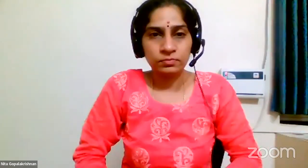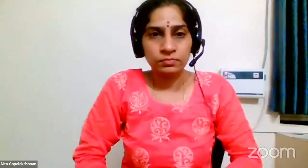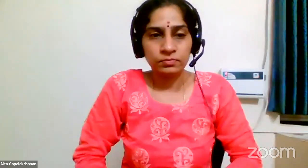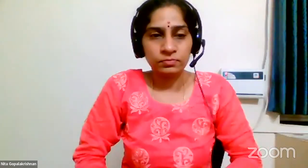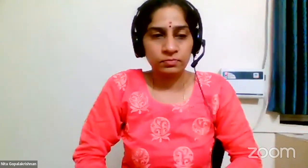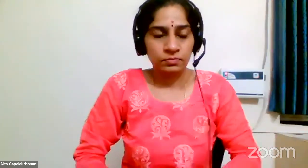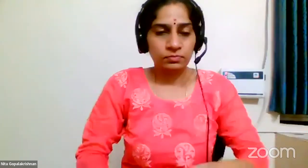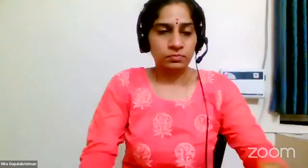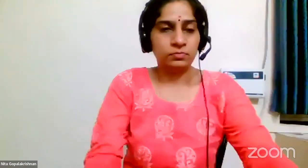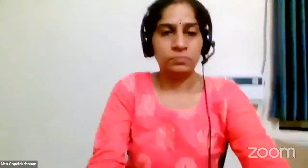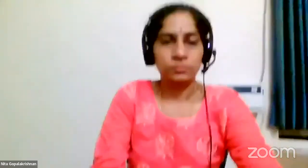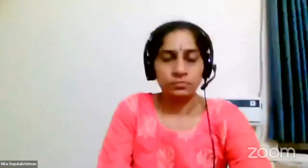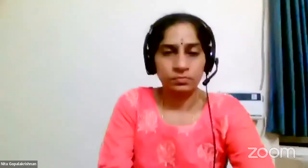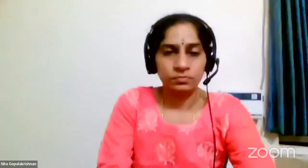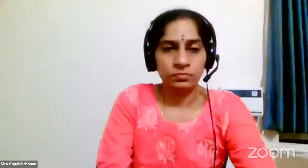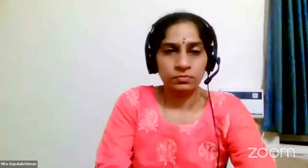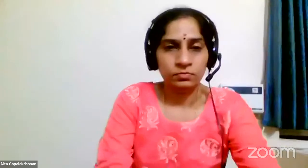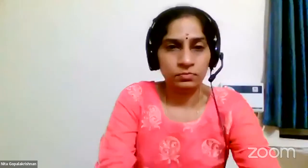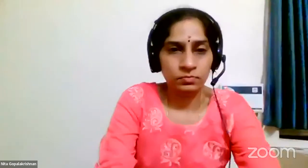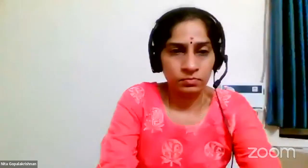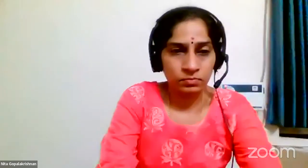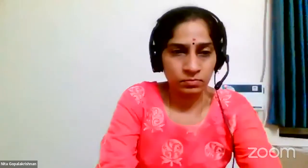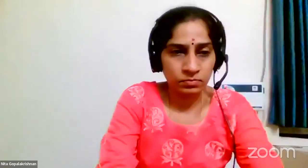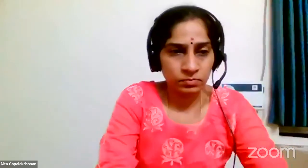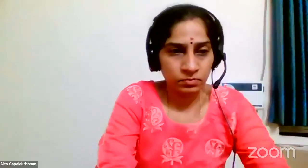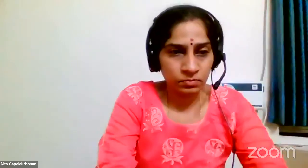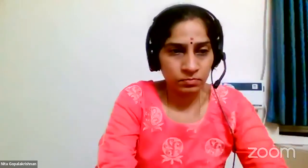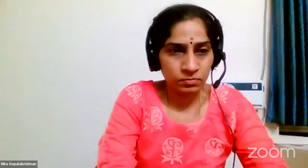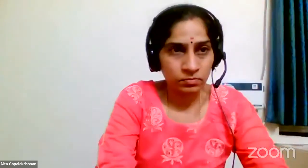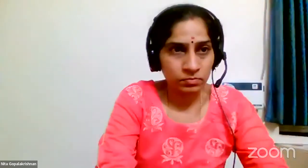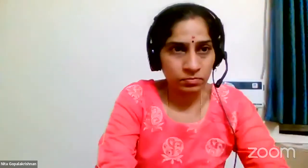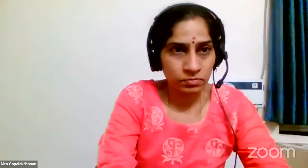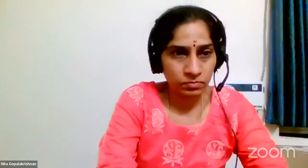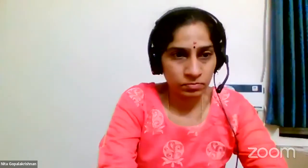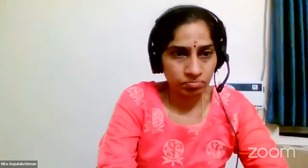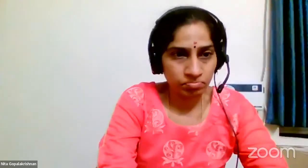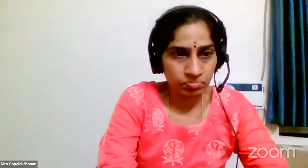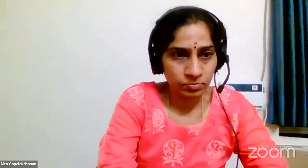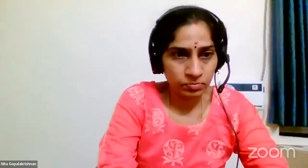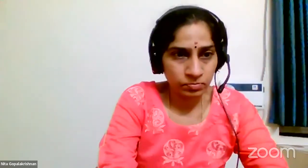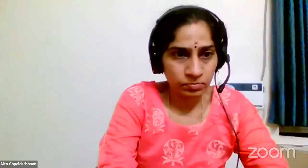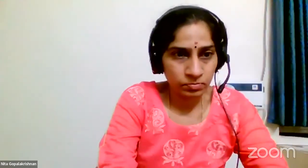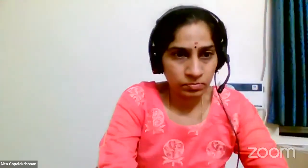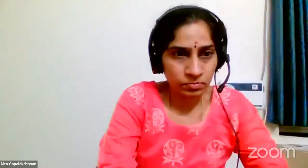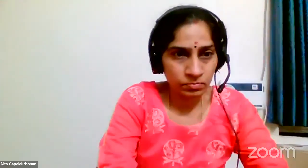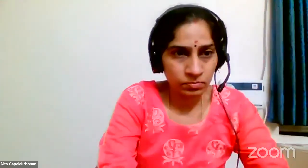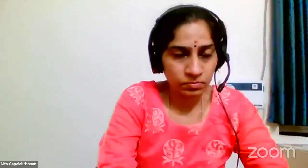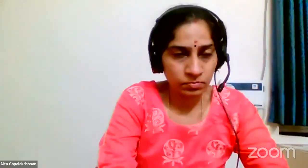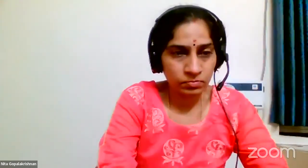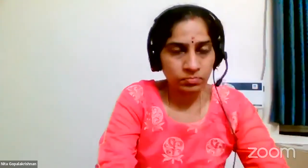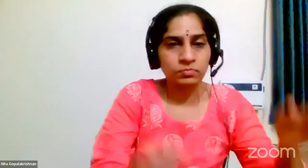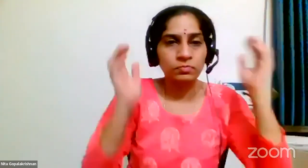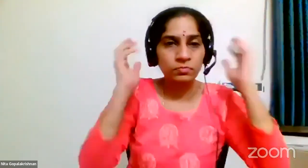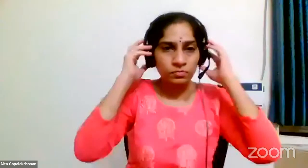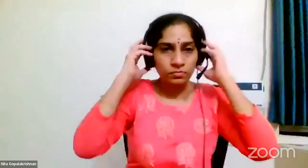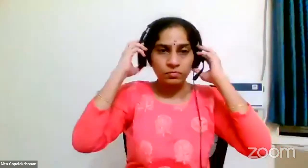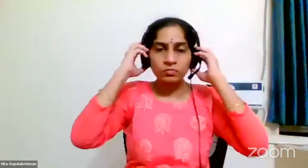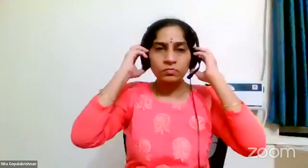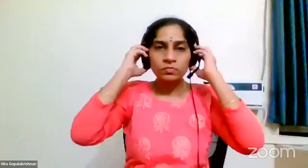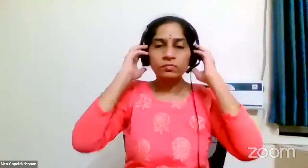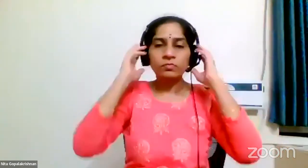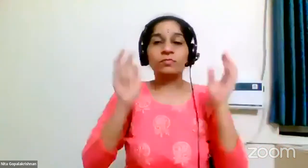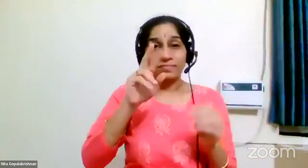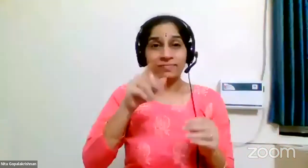तो भगवान ने मानव समाज को चार विभागों में बांट दिया, इन प्रकृति के गुणों के अंतर्गत रह के कर्म करने के